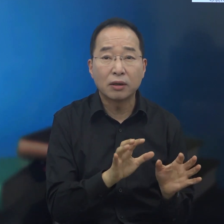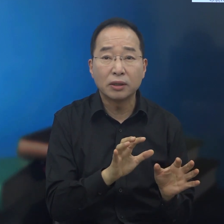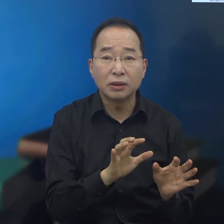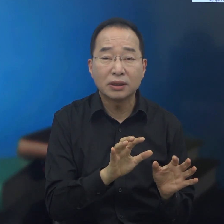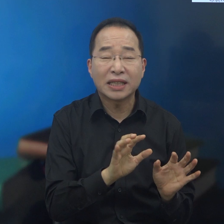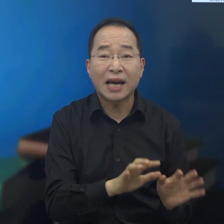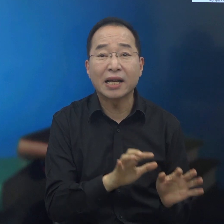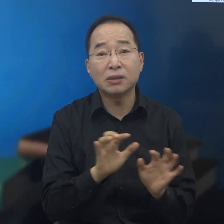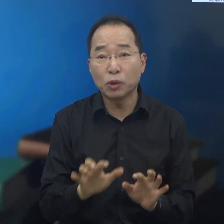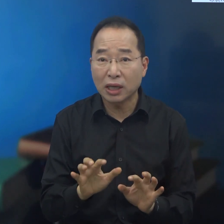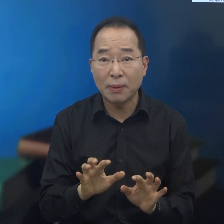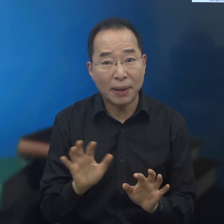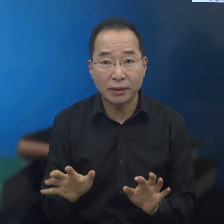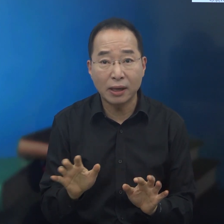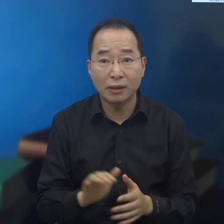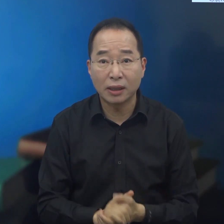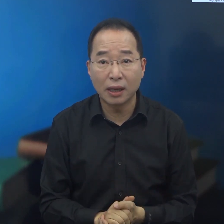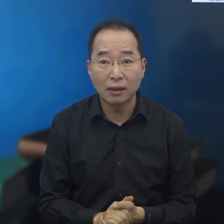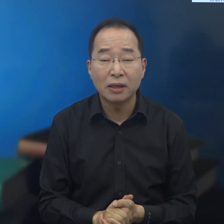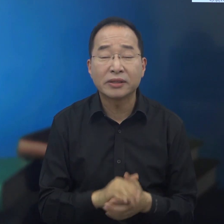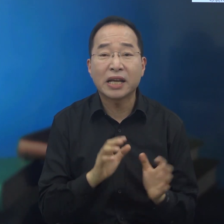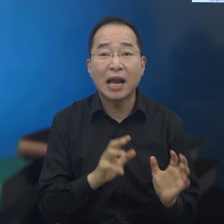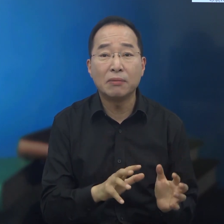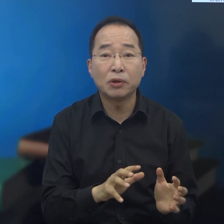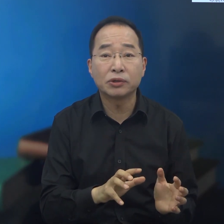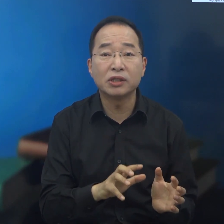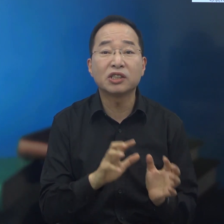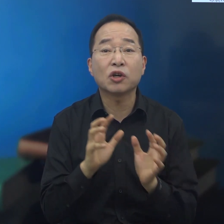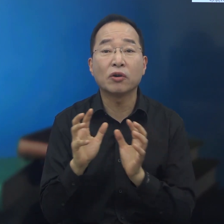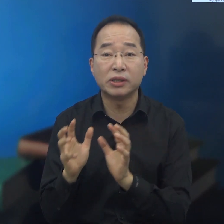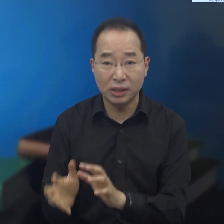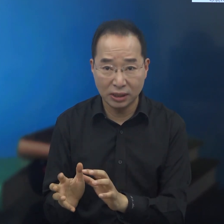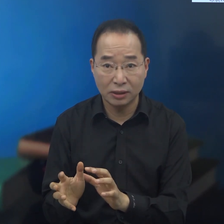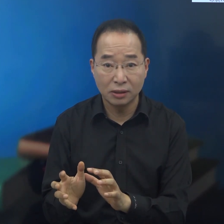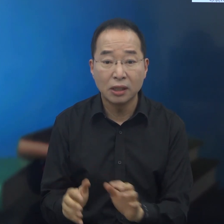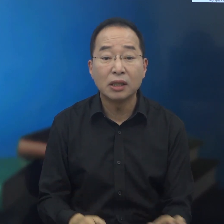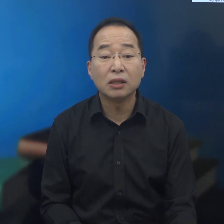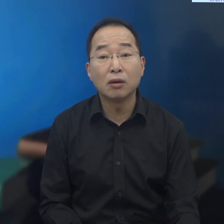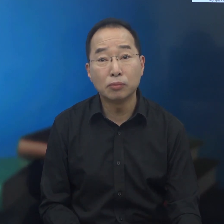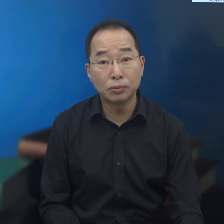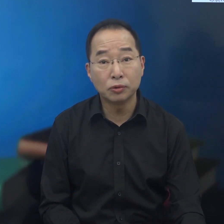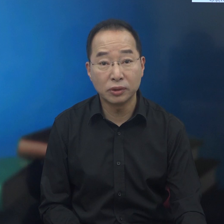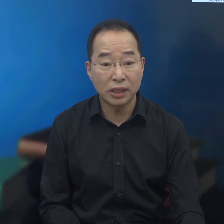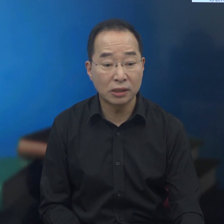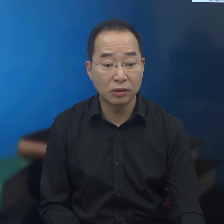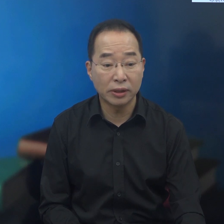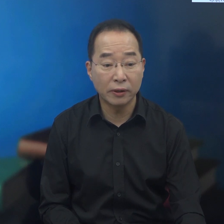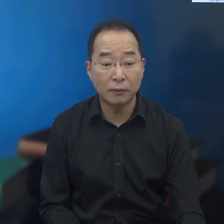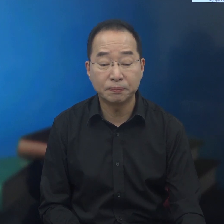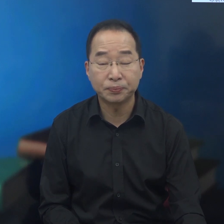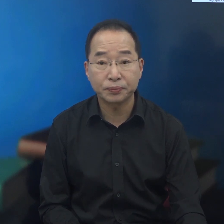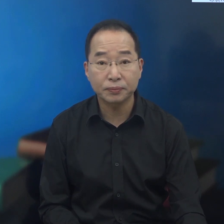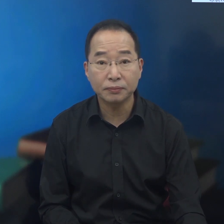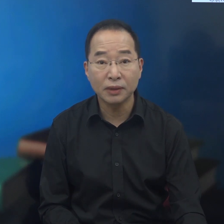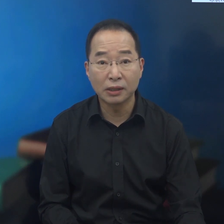이거는 잘하지 못함의 반대가 아니라 잘못을 저지른 이런 부분을 이제 해석을 해요. 그래서